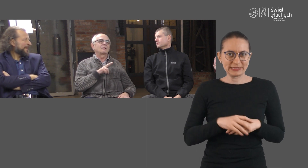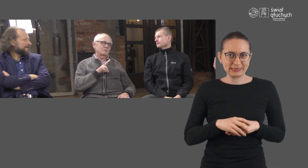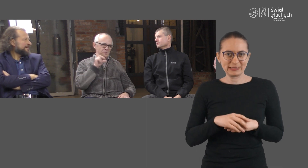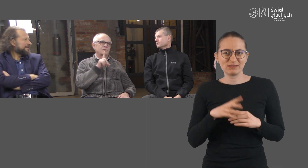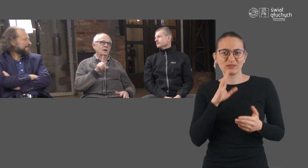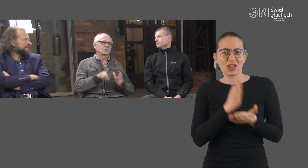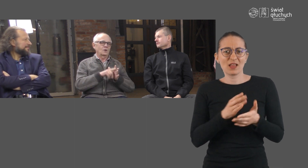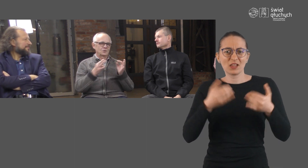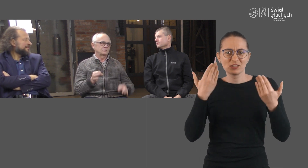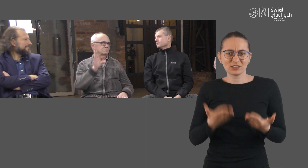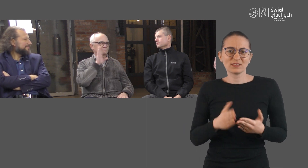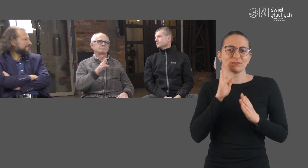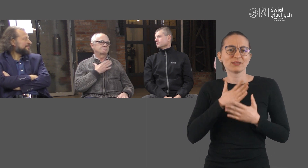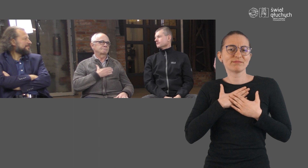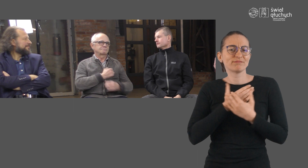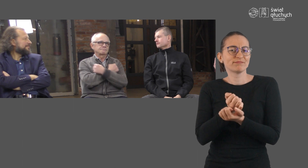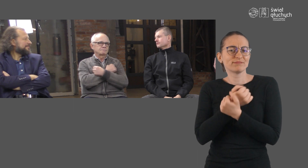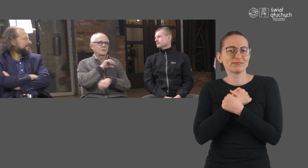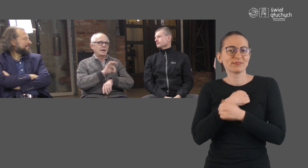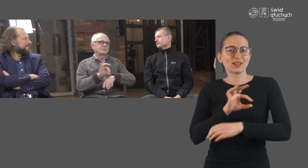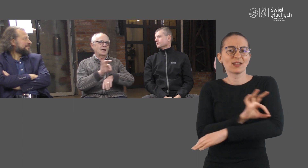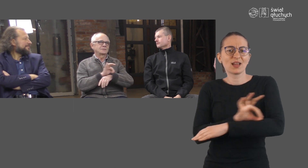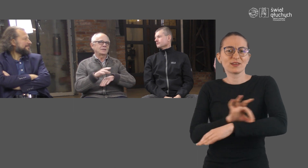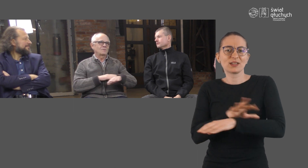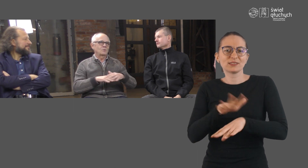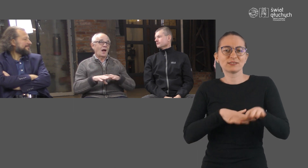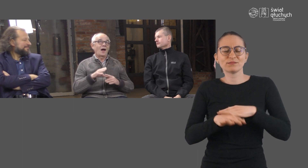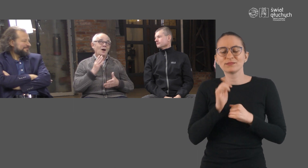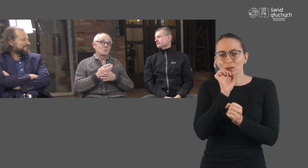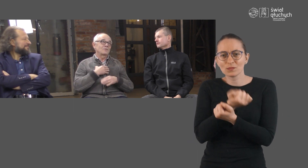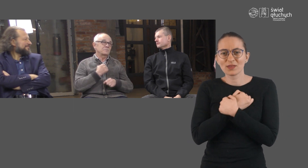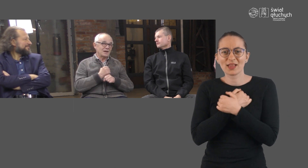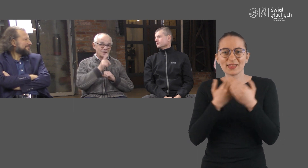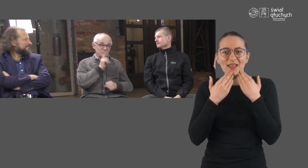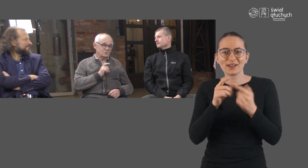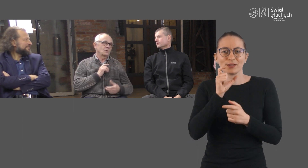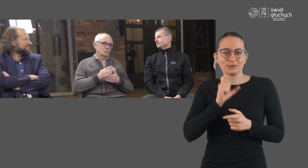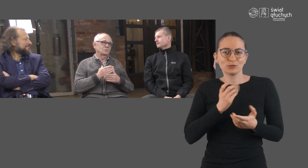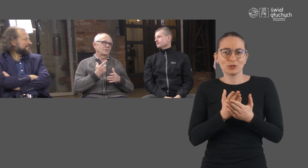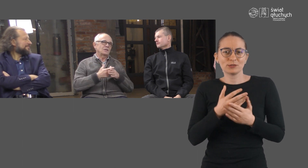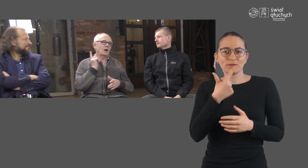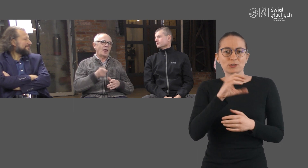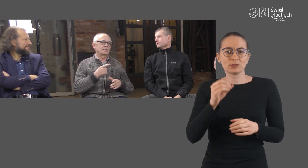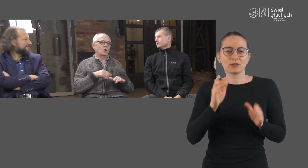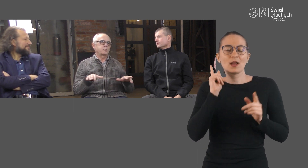Pomyślałem sobie, dobrze. W trzeciej klasie rzeczywiście, do dzisiaj kocham kreślarstwo, ten mój zawód.